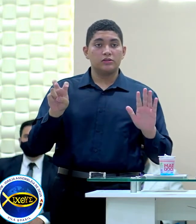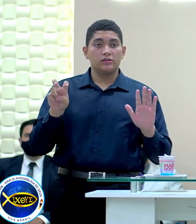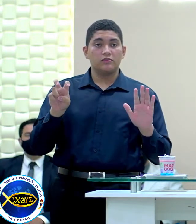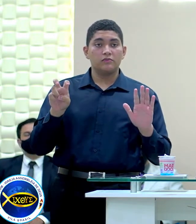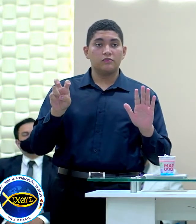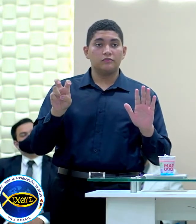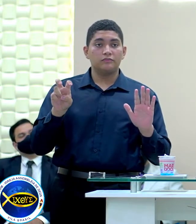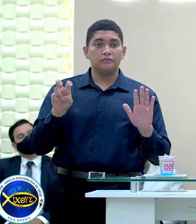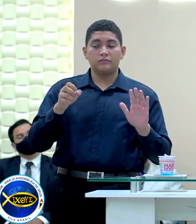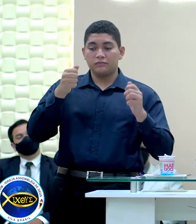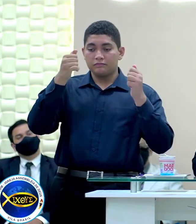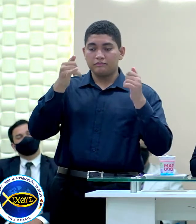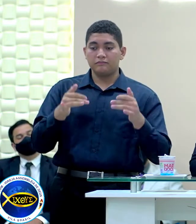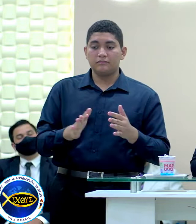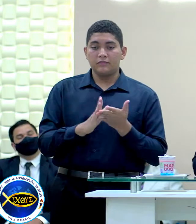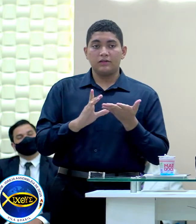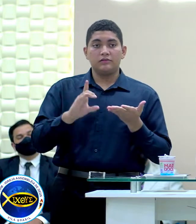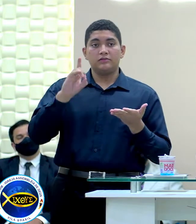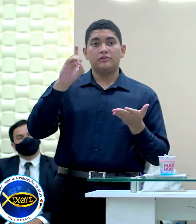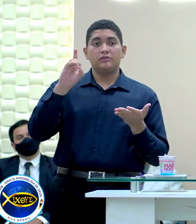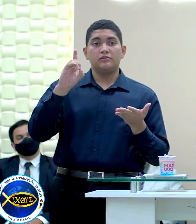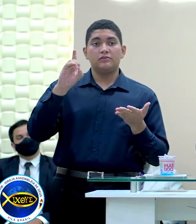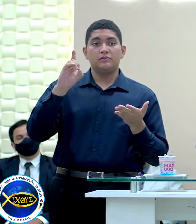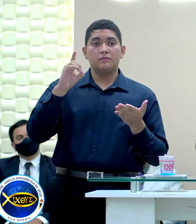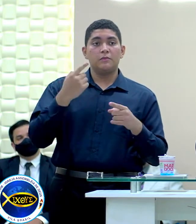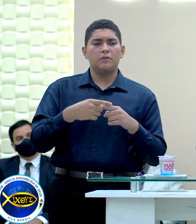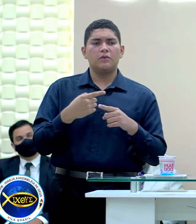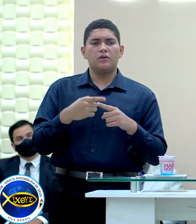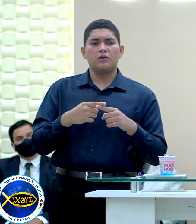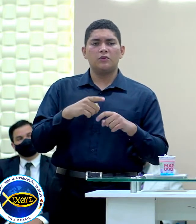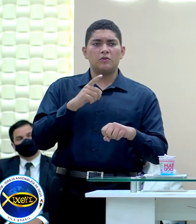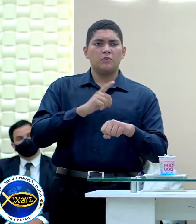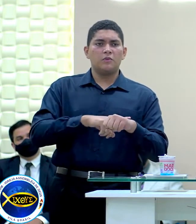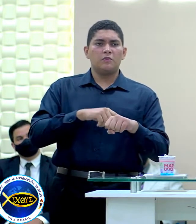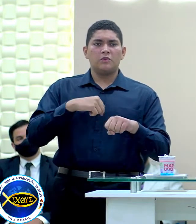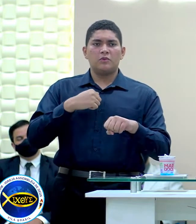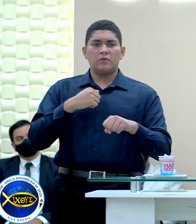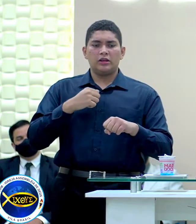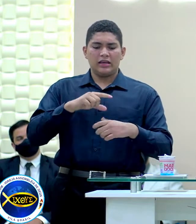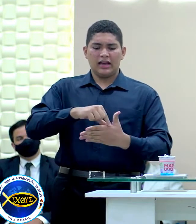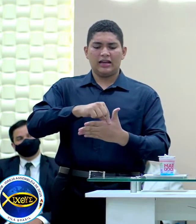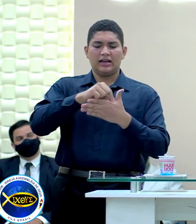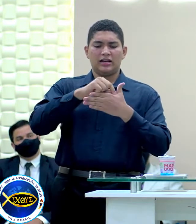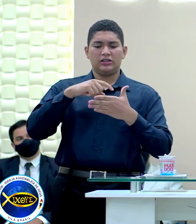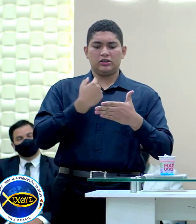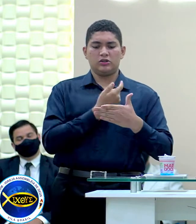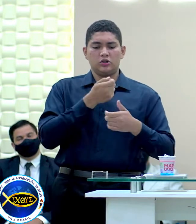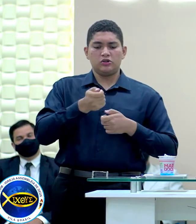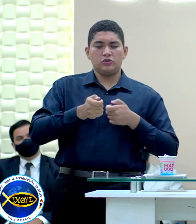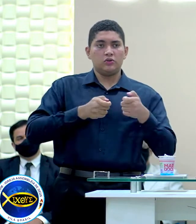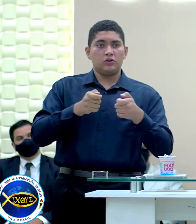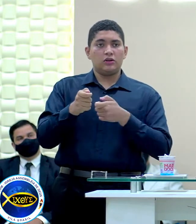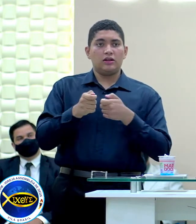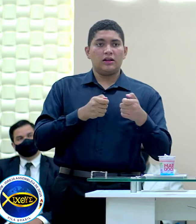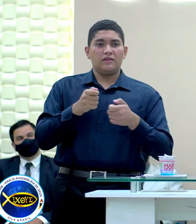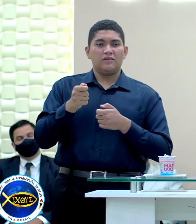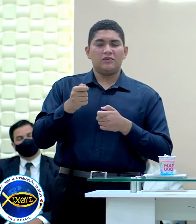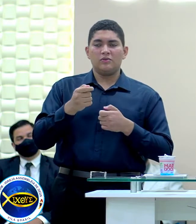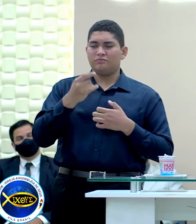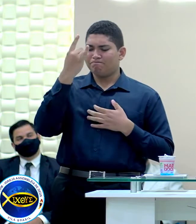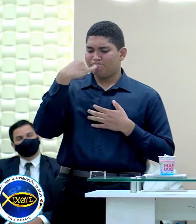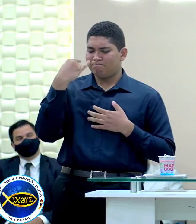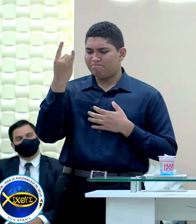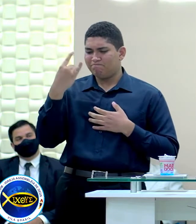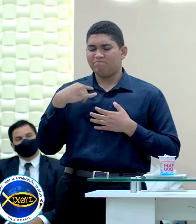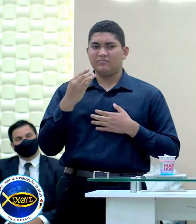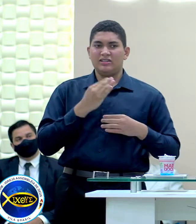assim a palavra do Senhor: pois quando éramos controlados pela carne, as paixões pecaminosas